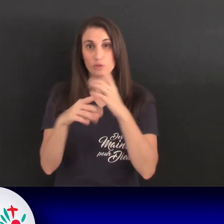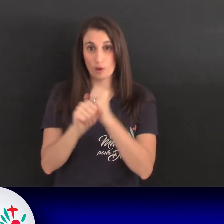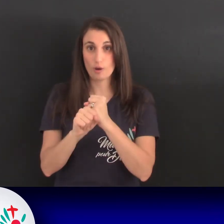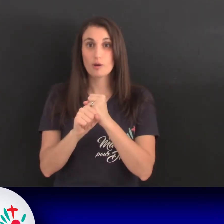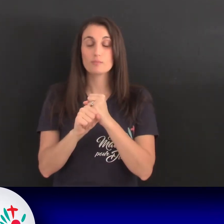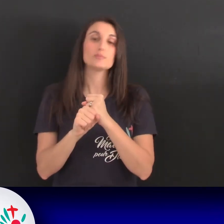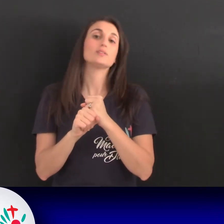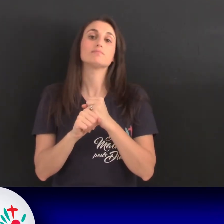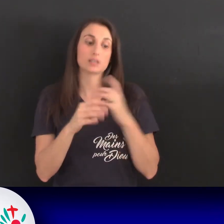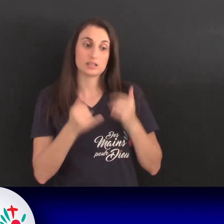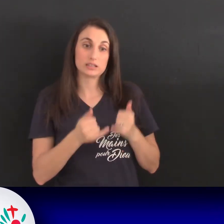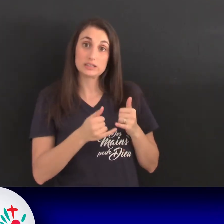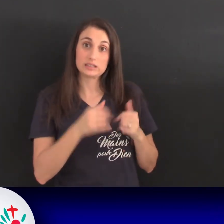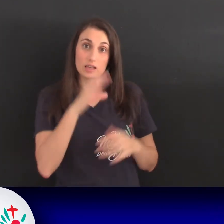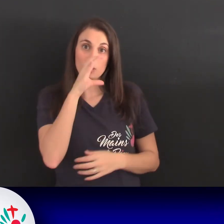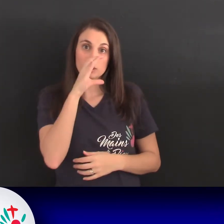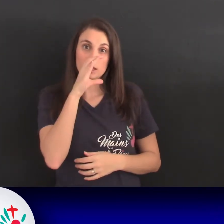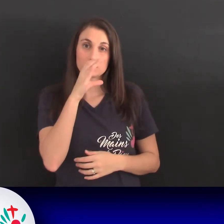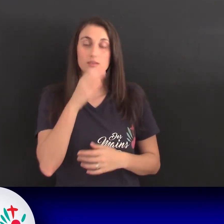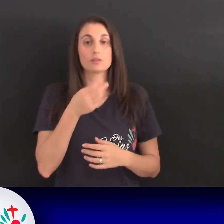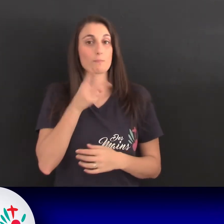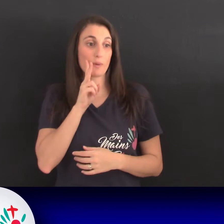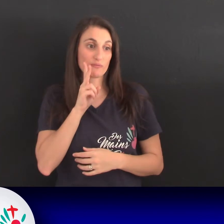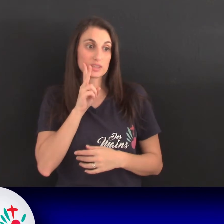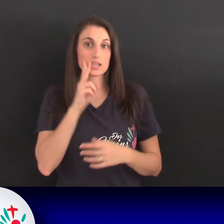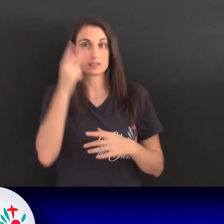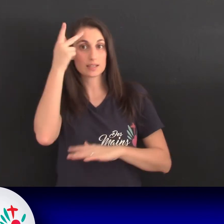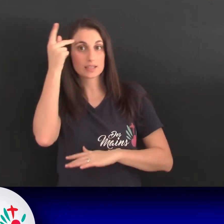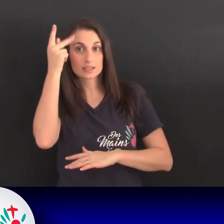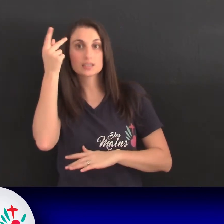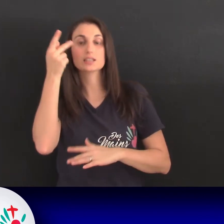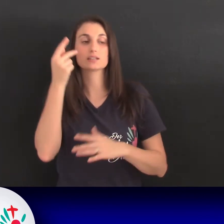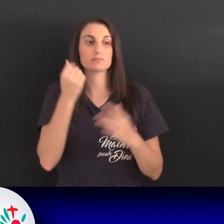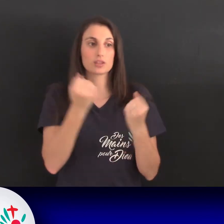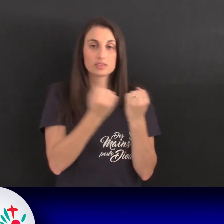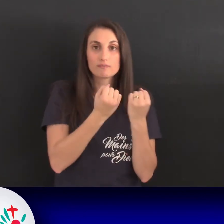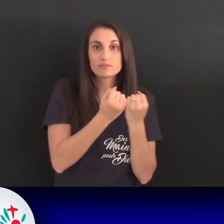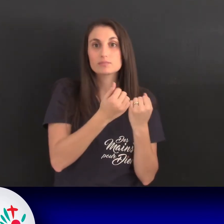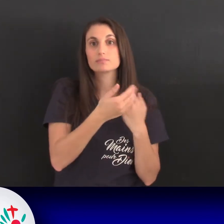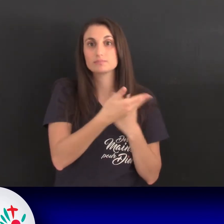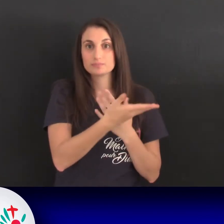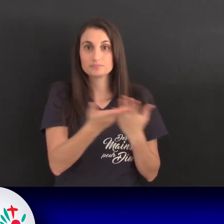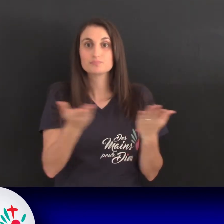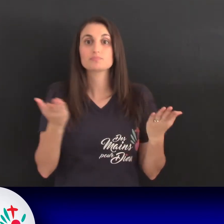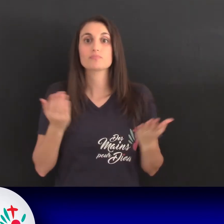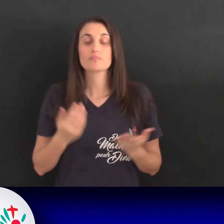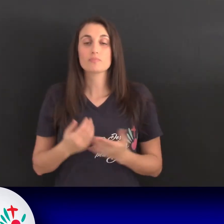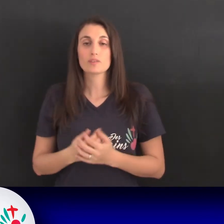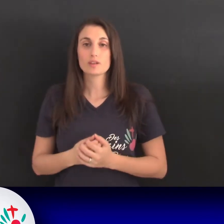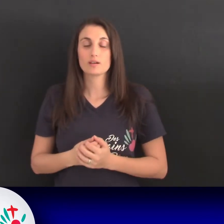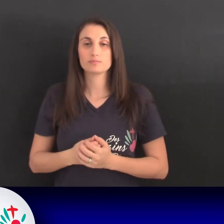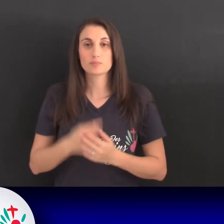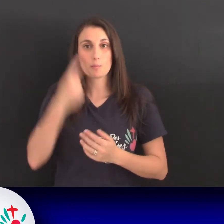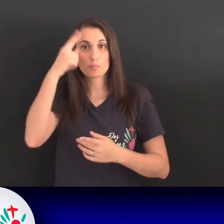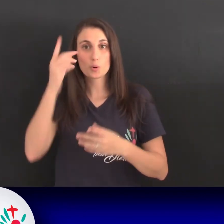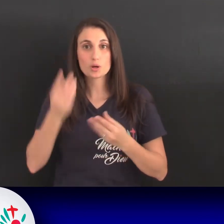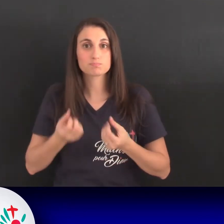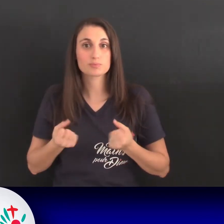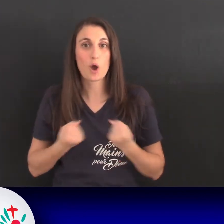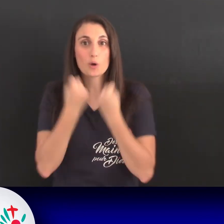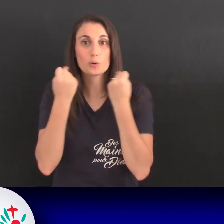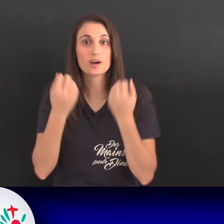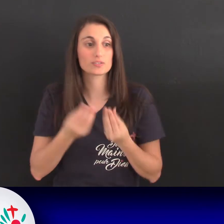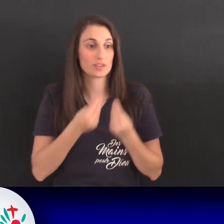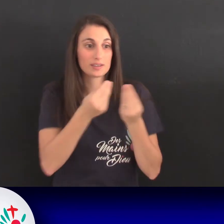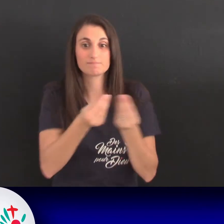local et de pouvoir profiter aussi de votre service à travers le net pour édifier nos frères et nos